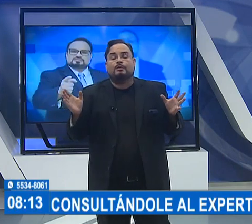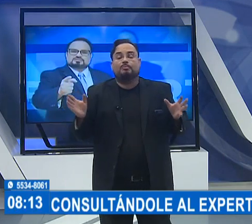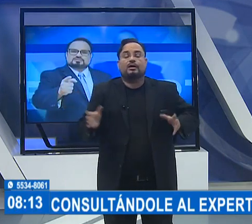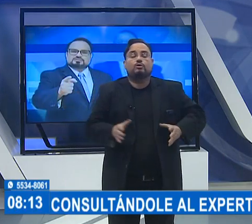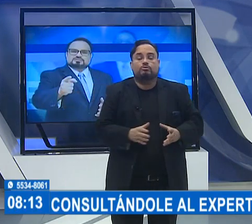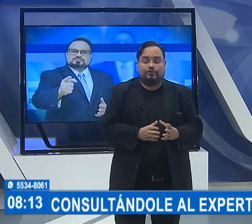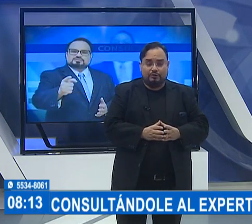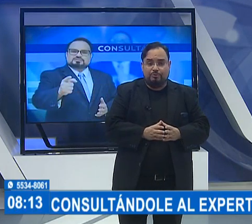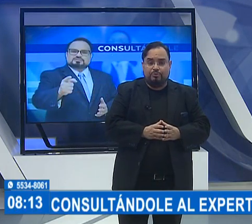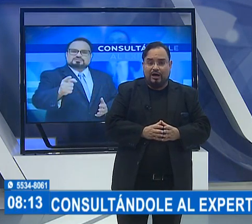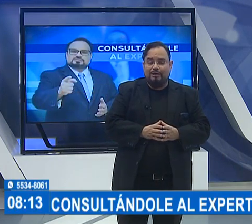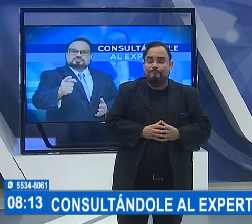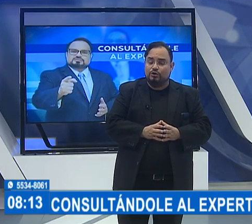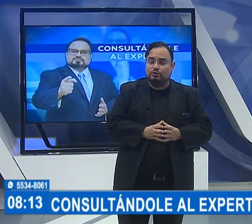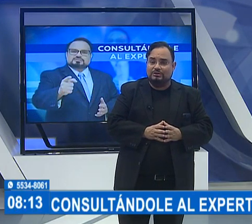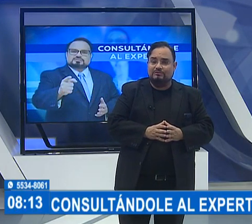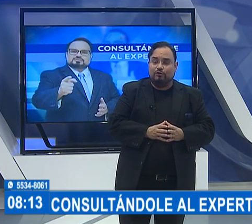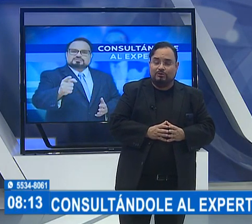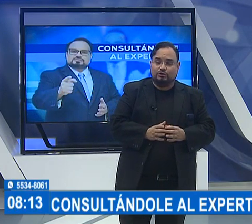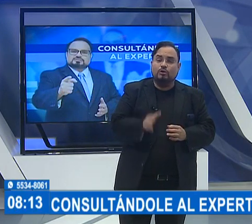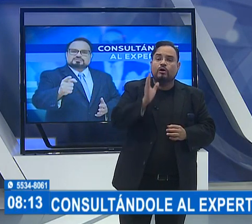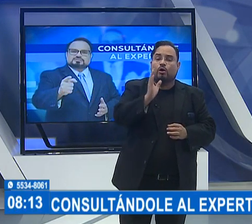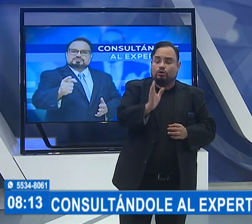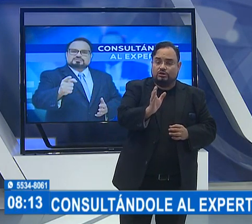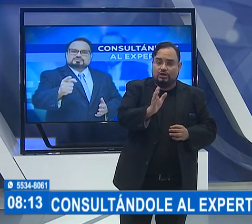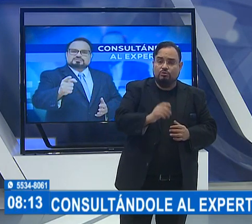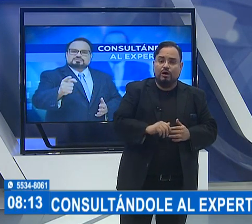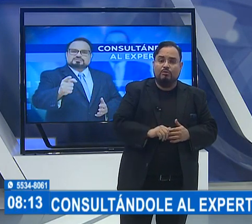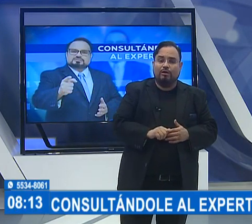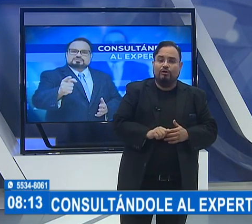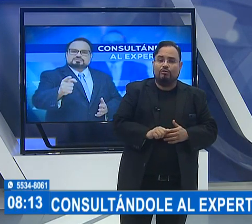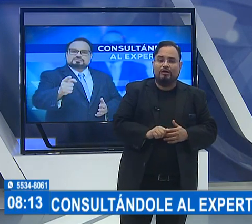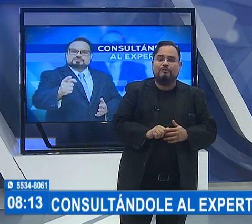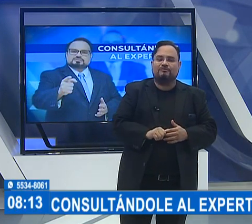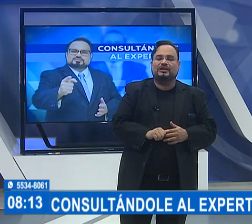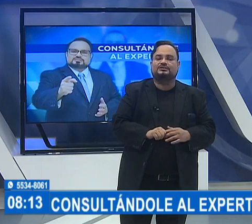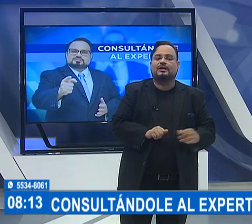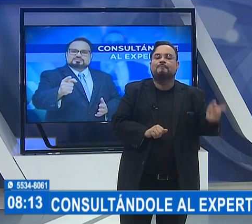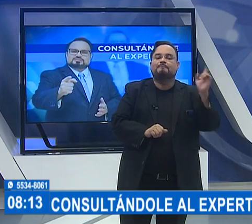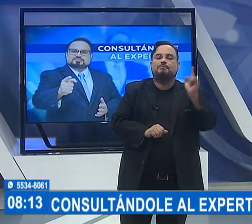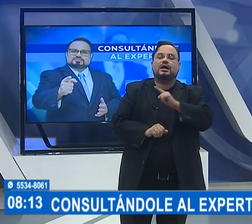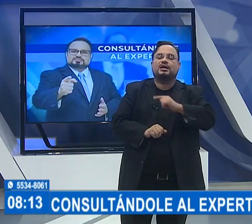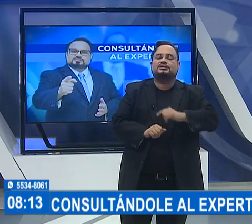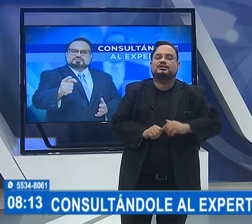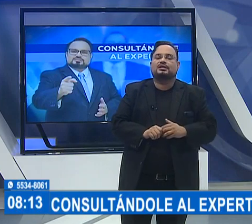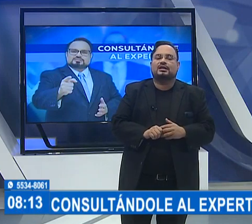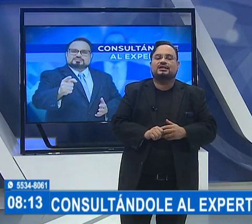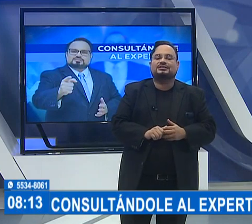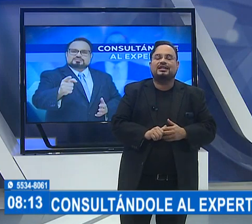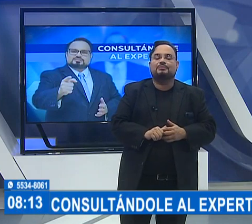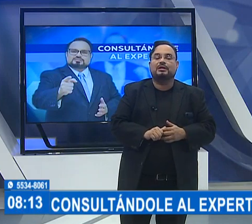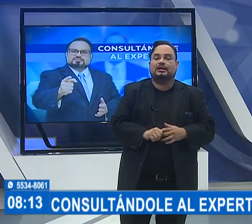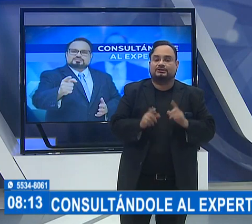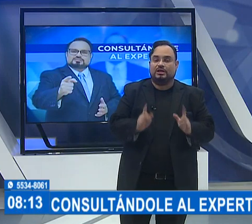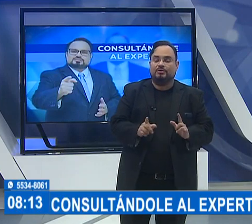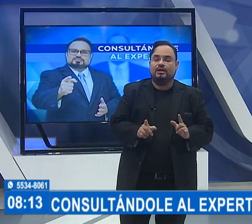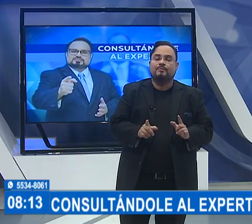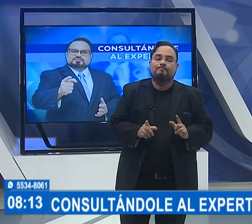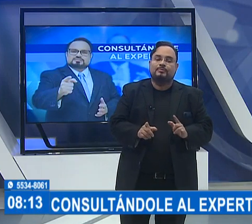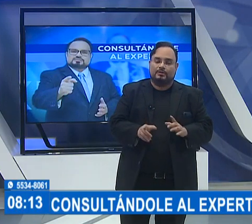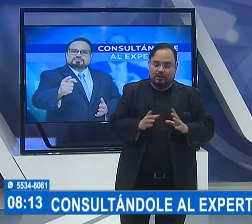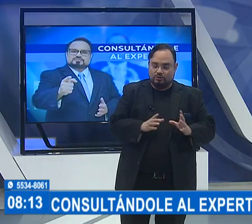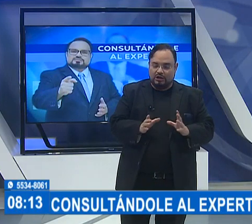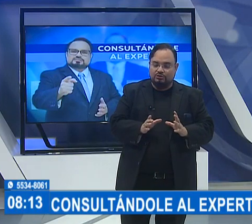Recomiendo, vaya a un bufete popular, un poquito más de información, o si tiene un abogado de confianza para hacer esa demanda